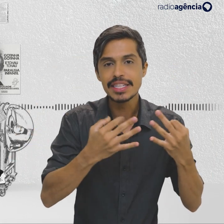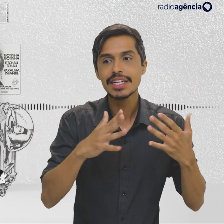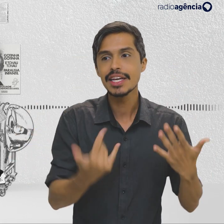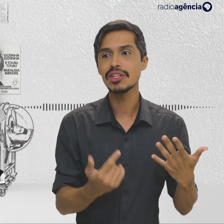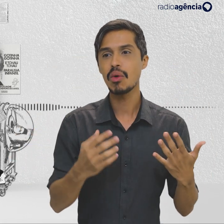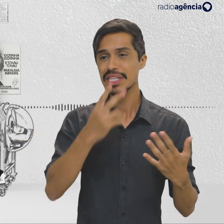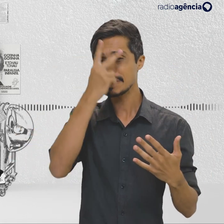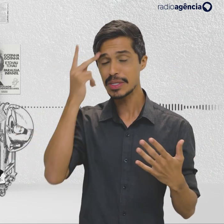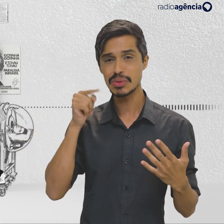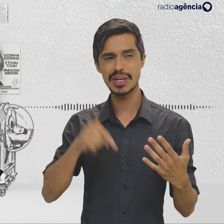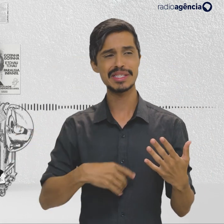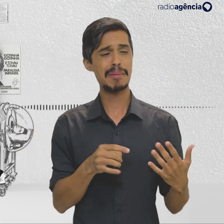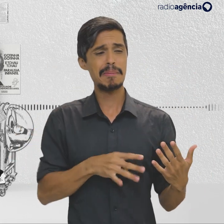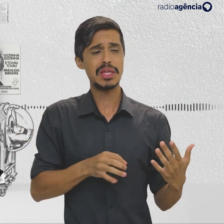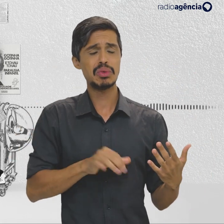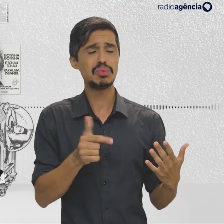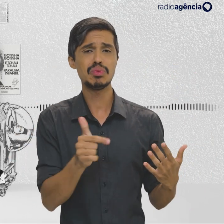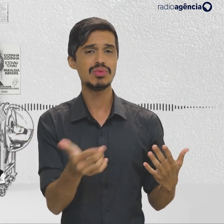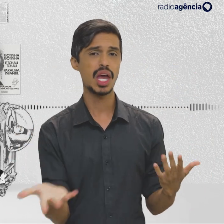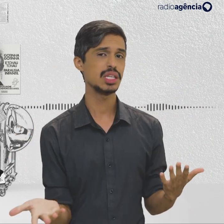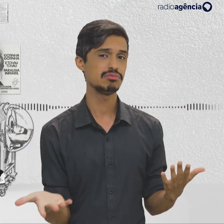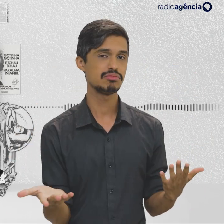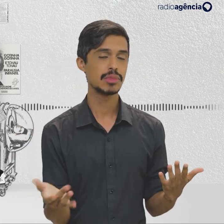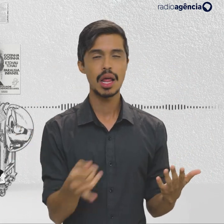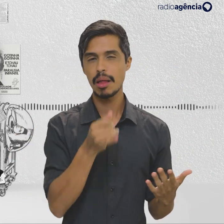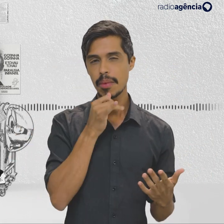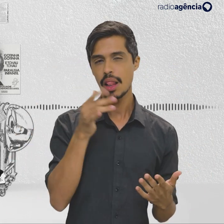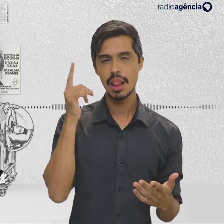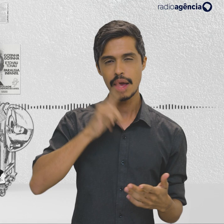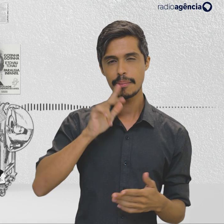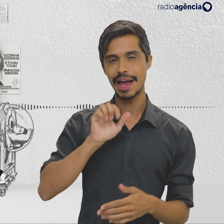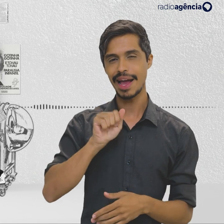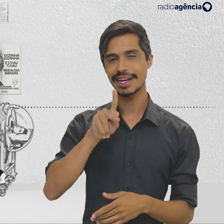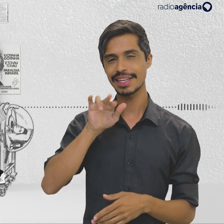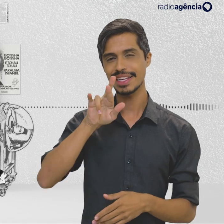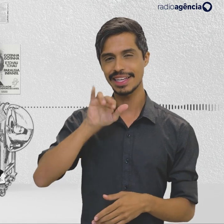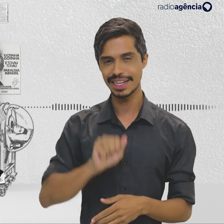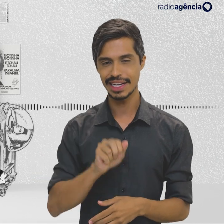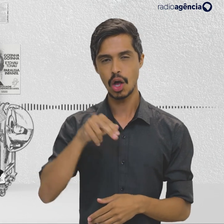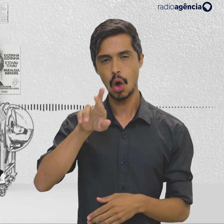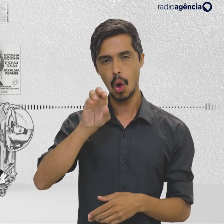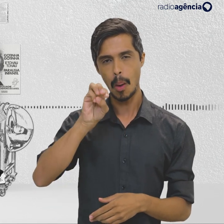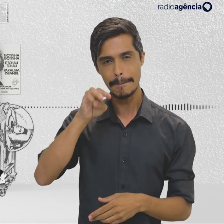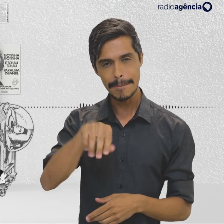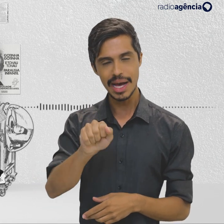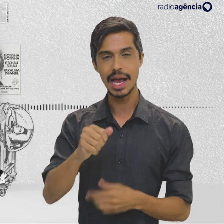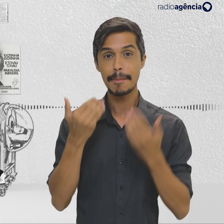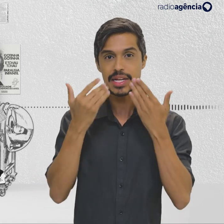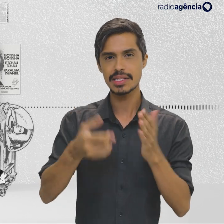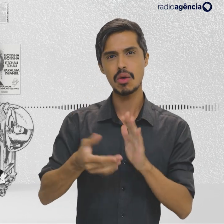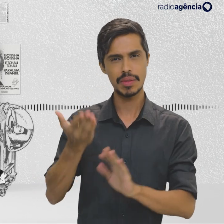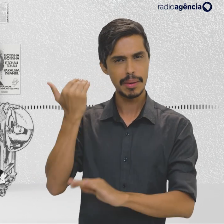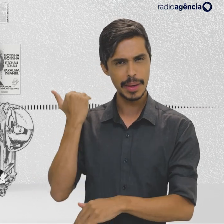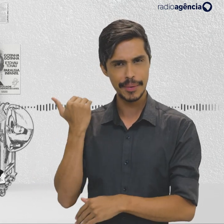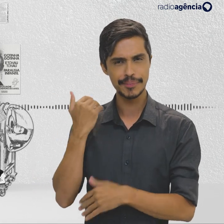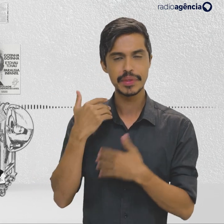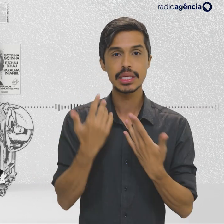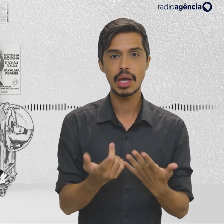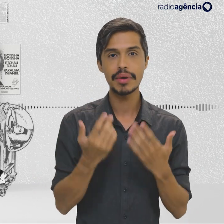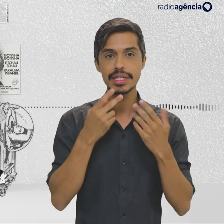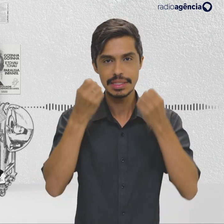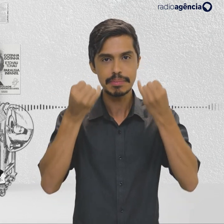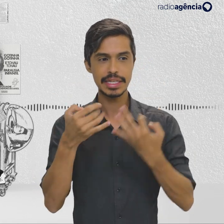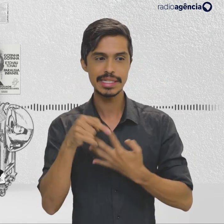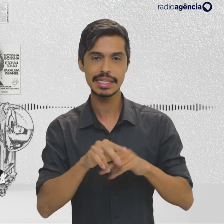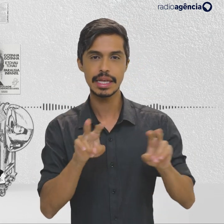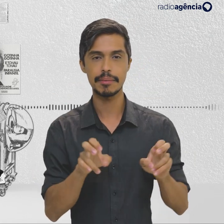convencer a população a se imunizar lembra do Dr Akira Roma que apareceu aqui no episódio passado ele fala um